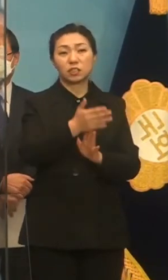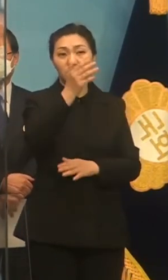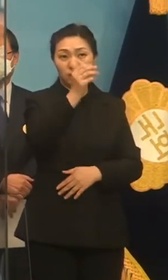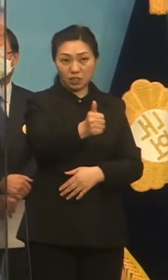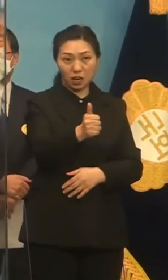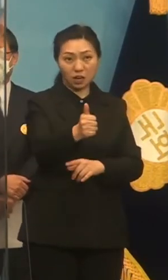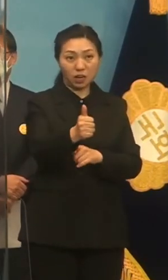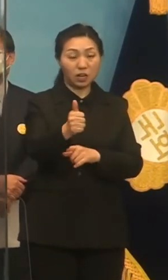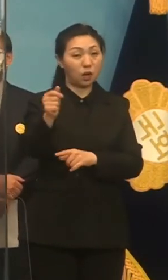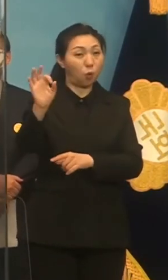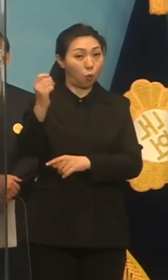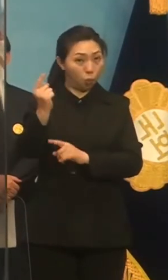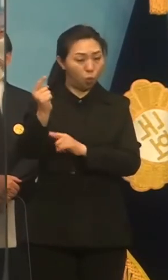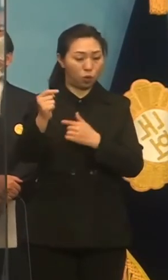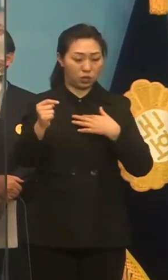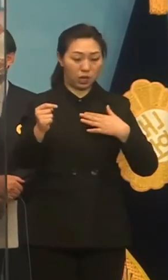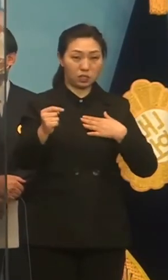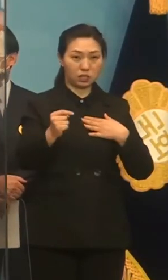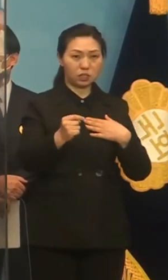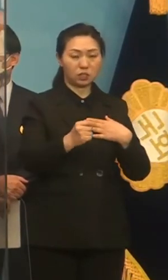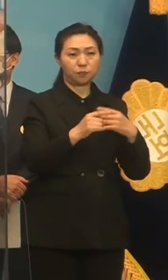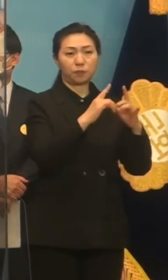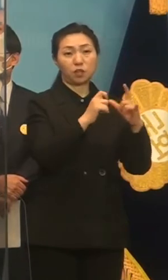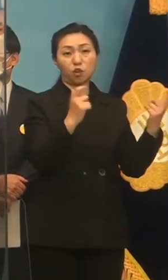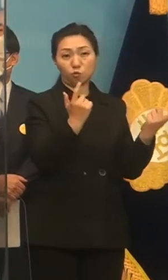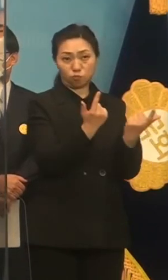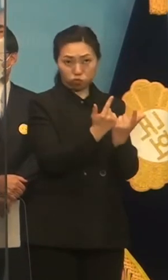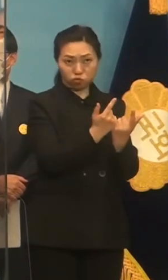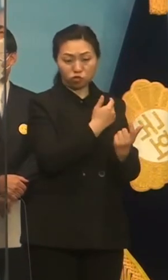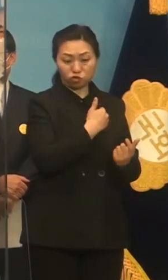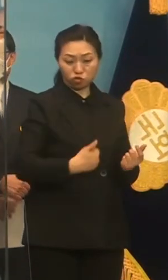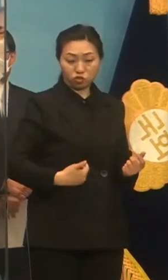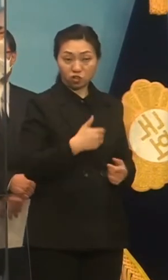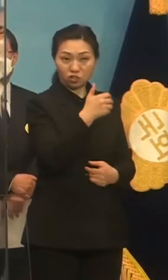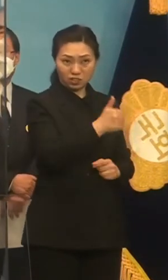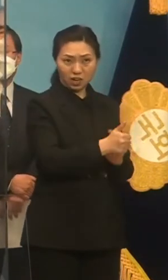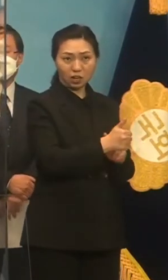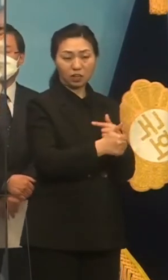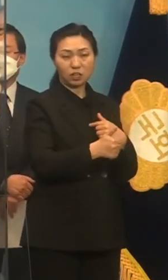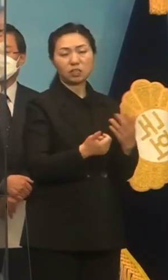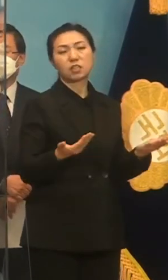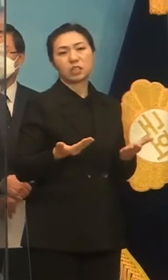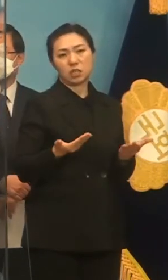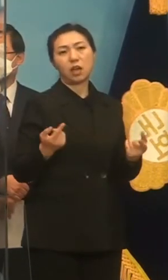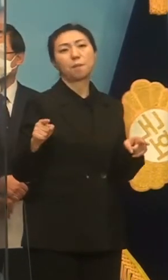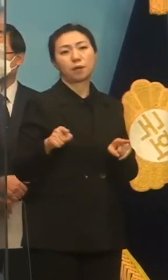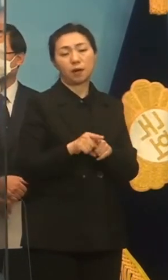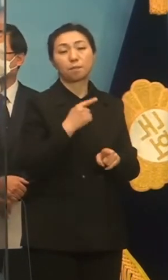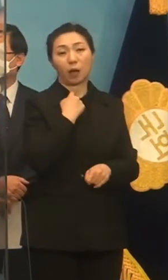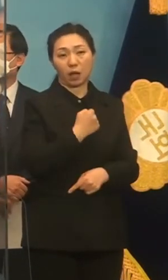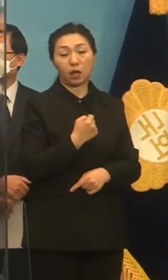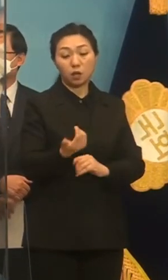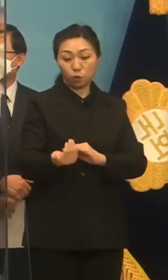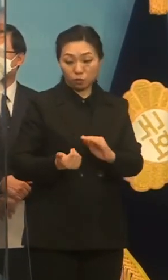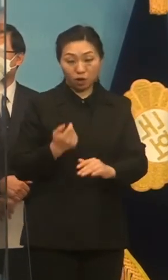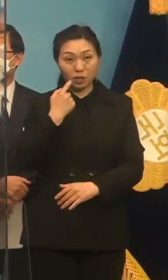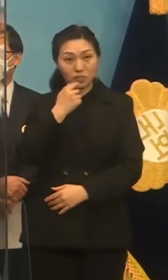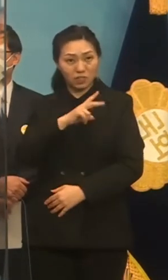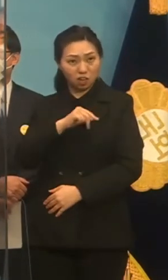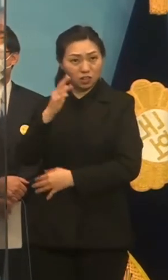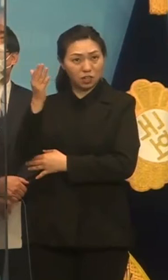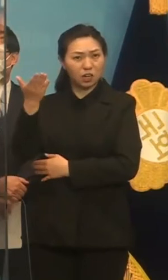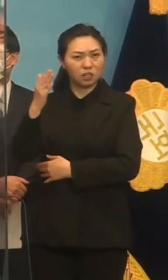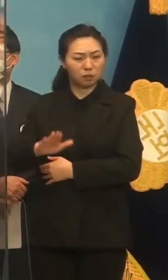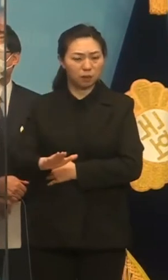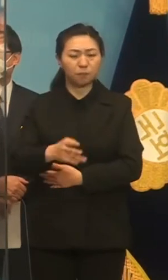그렇게 생각하고 있습니다 어혈에 기소하는 회생 말씀도 있었습니다 아 번쩍